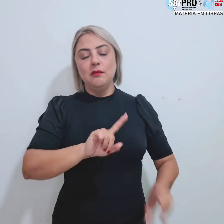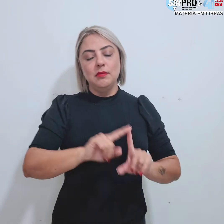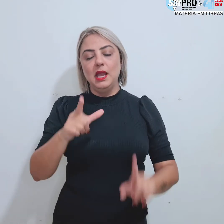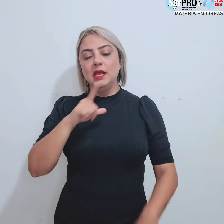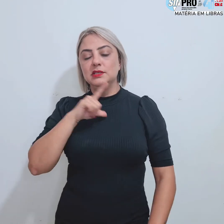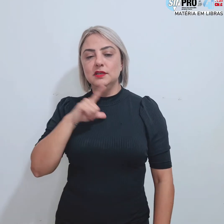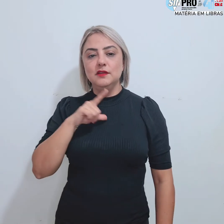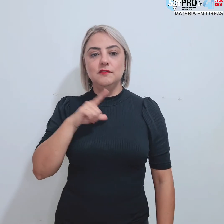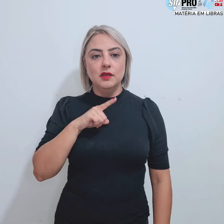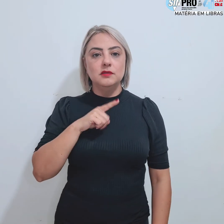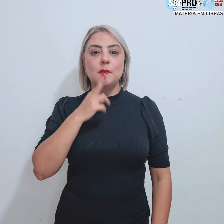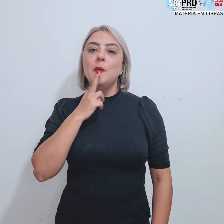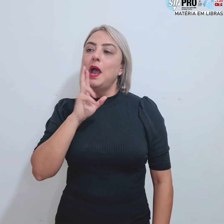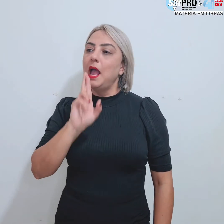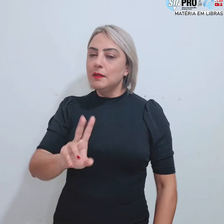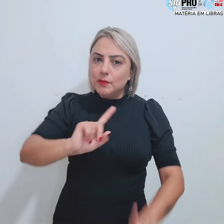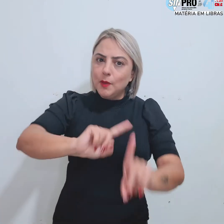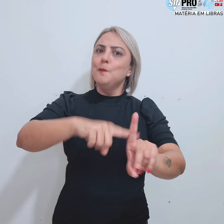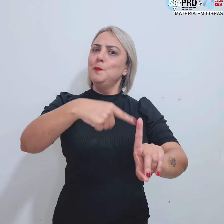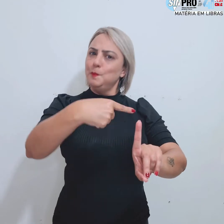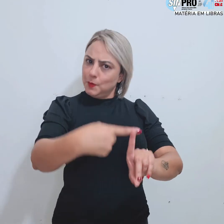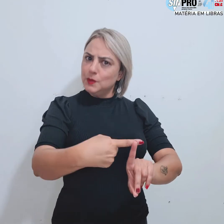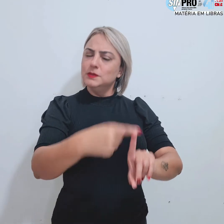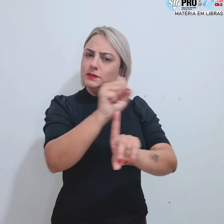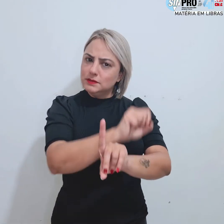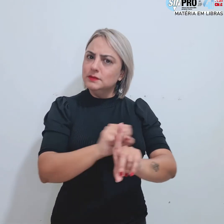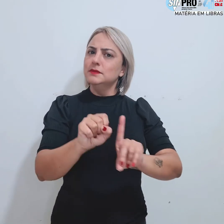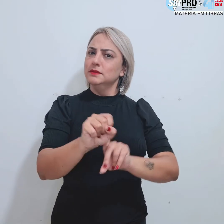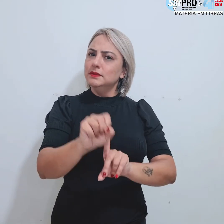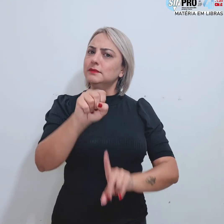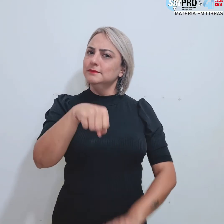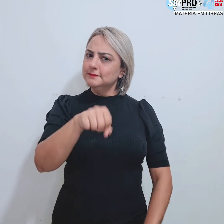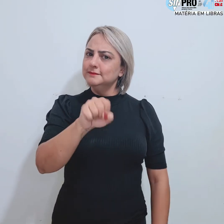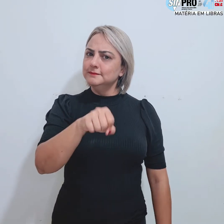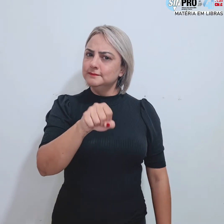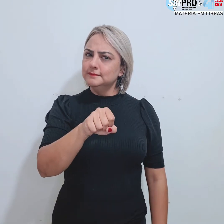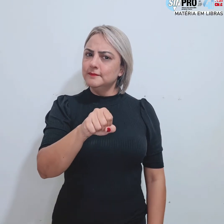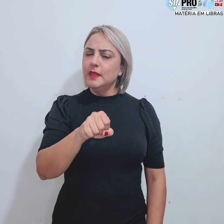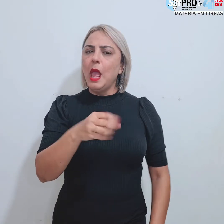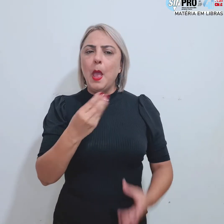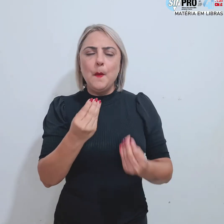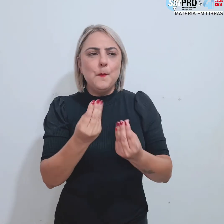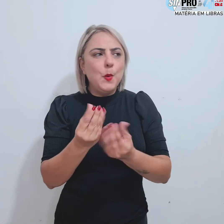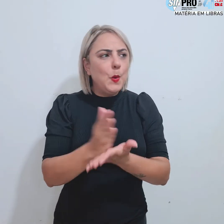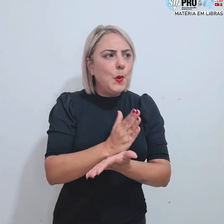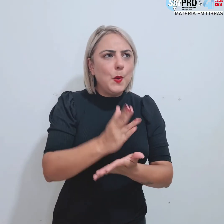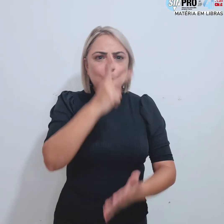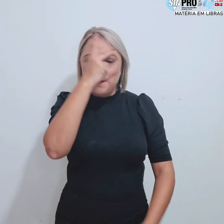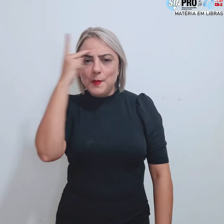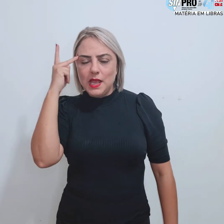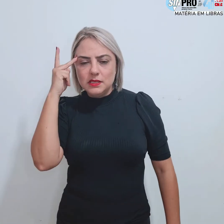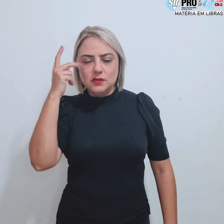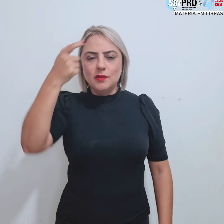tivemos uma grande resposta positiva da sociedade. Muita gente tinha